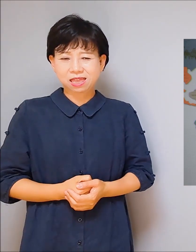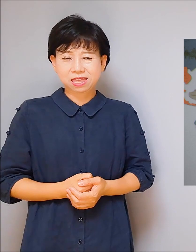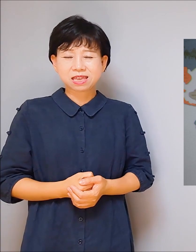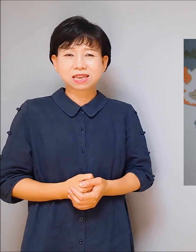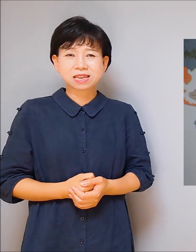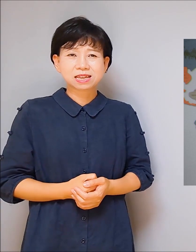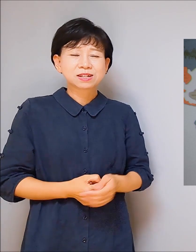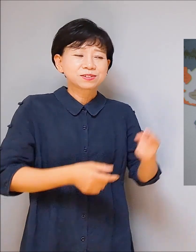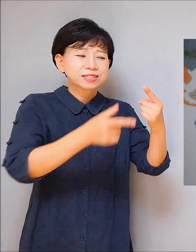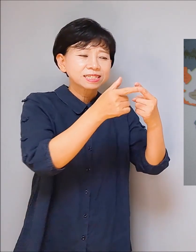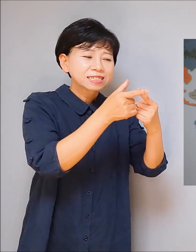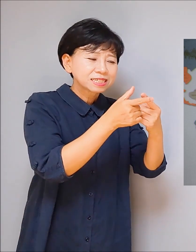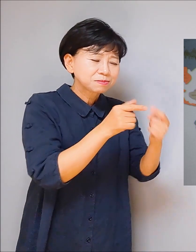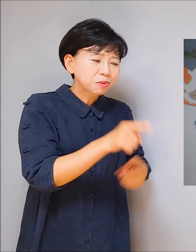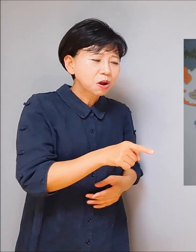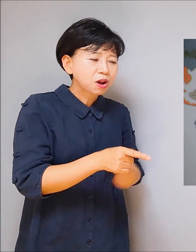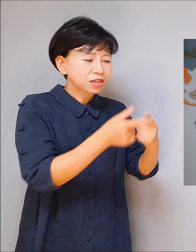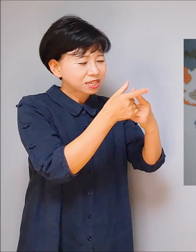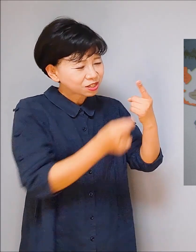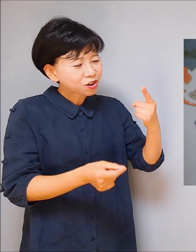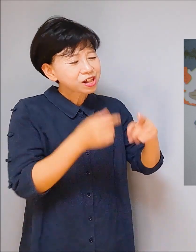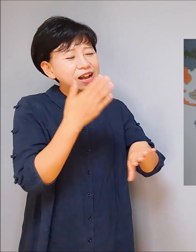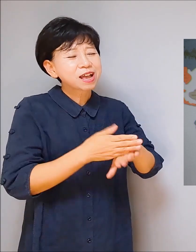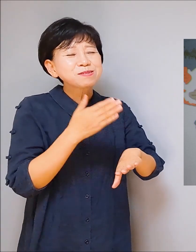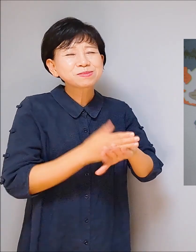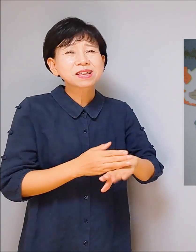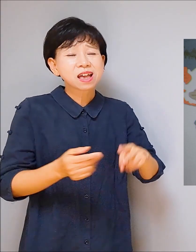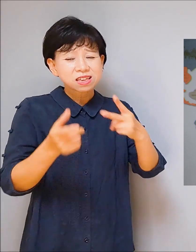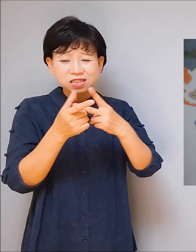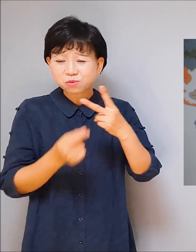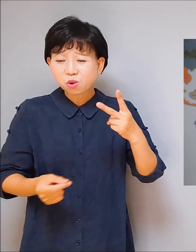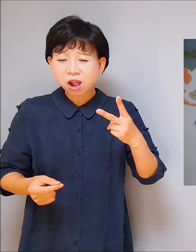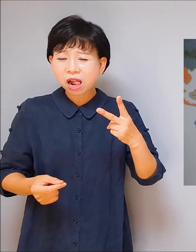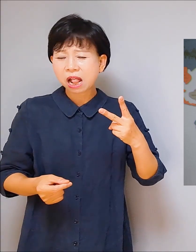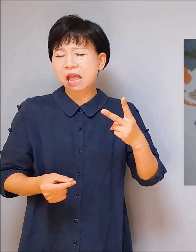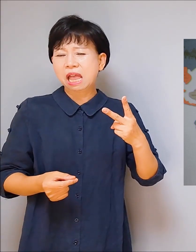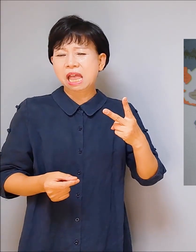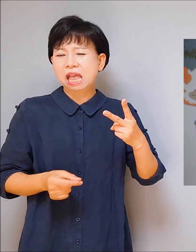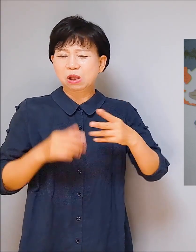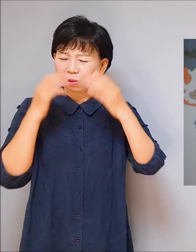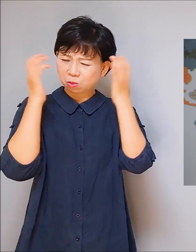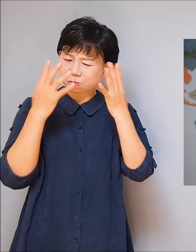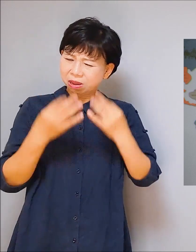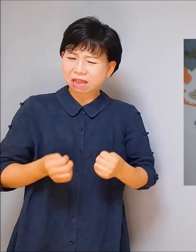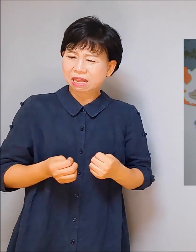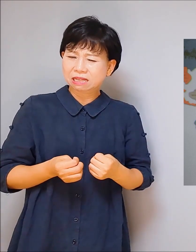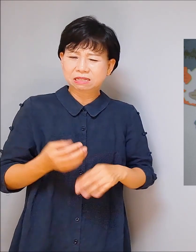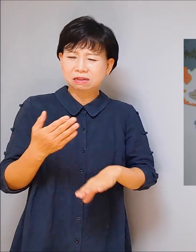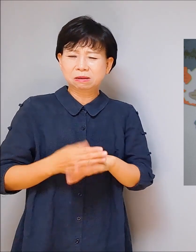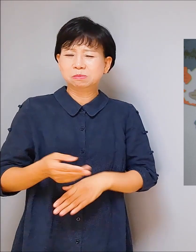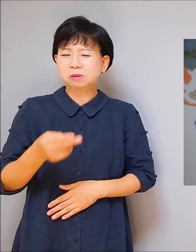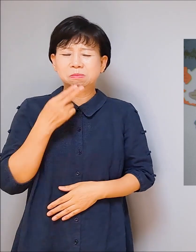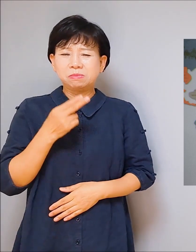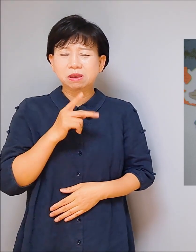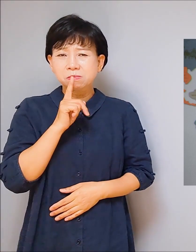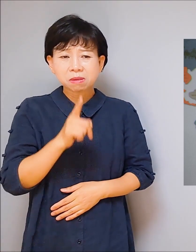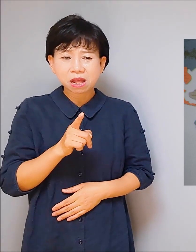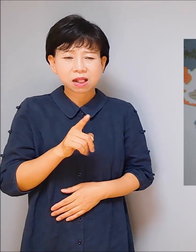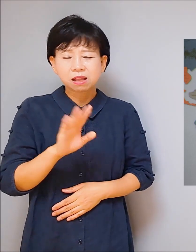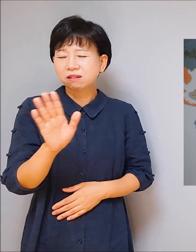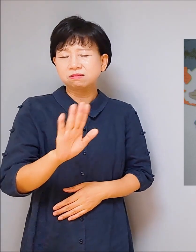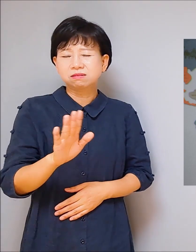1월 달에는 감사할 수 있는데 2월 달에 겪은 거 생각하면 감사할 수 없어, 이러면 안 된다는 거죠. 어떤